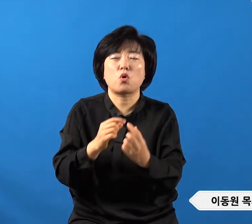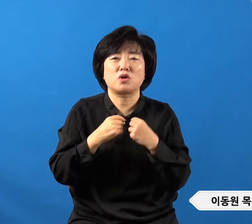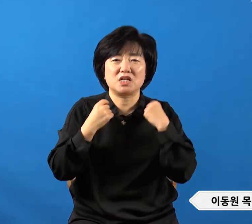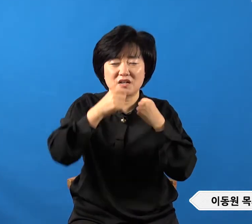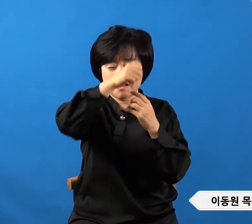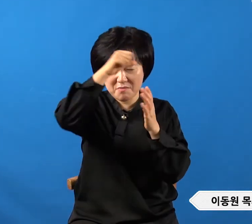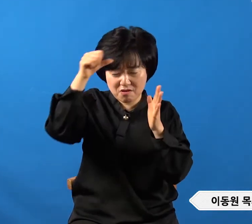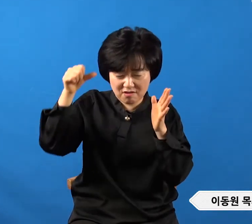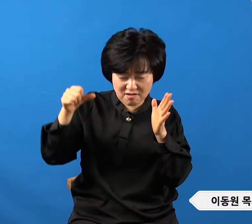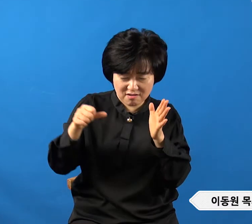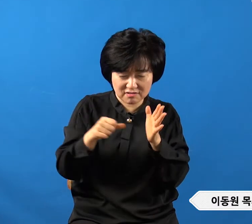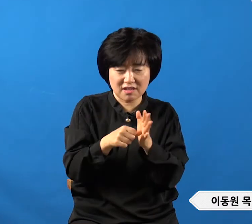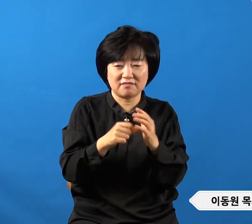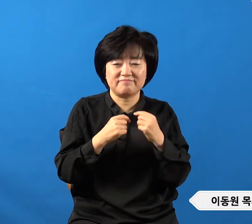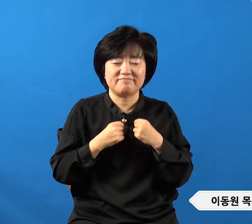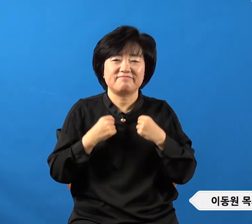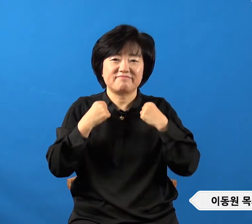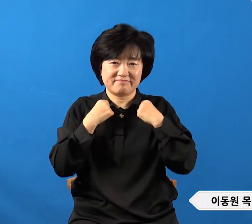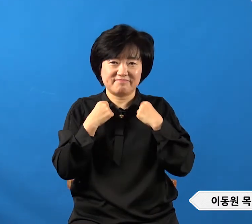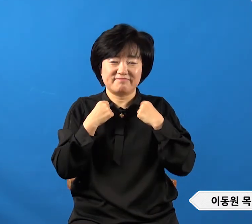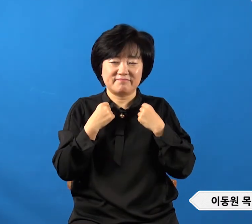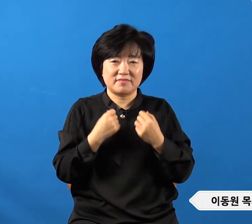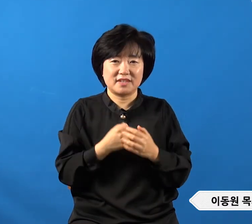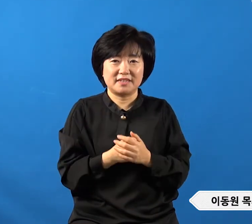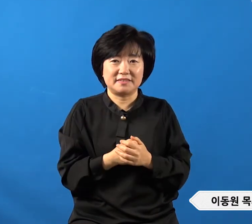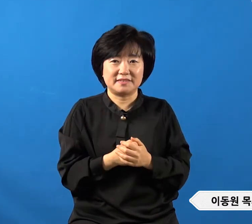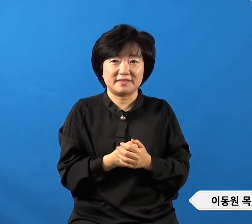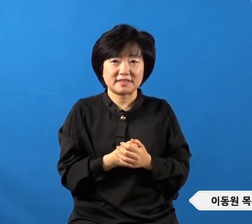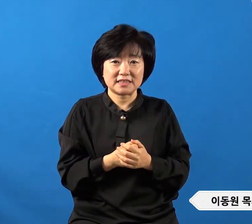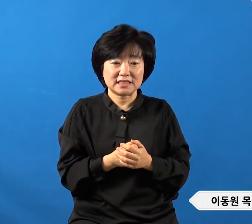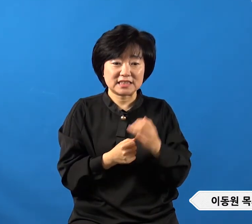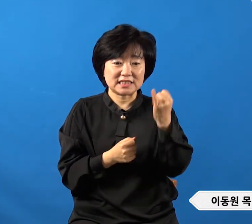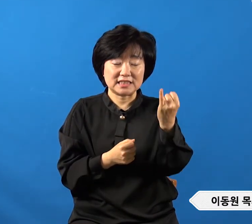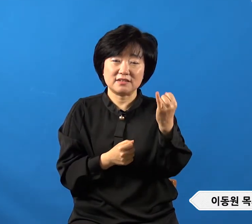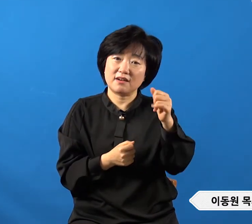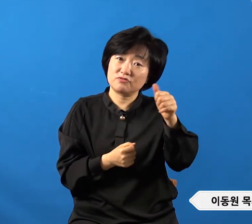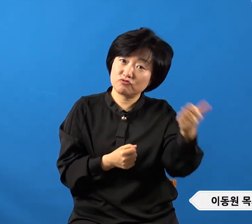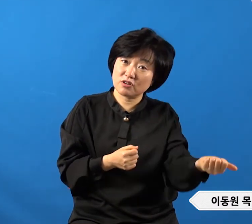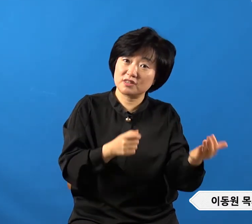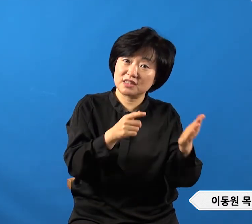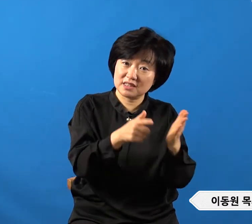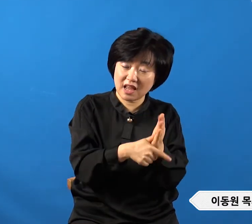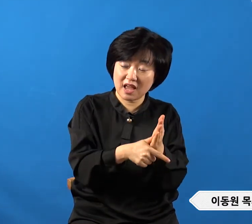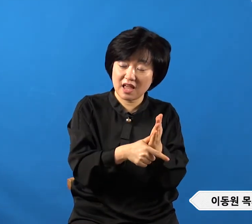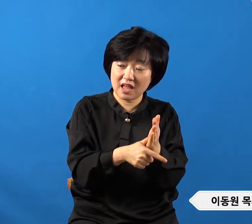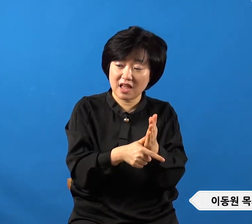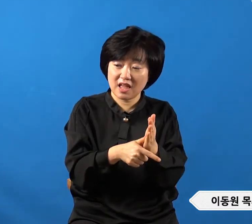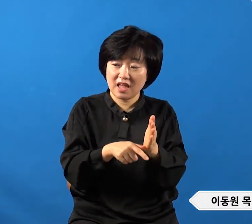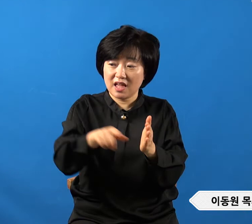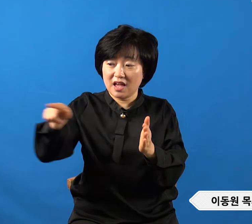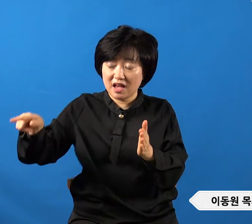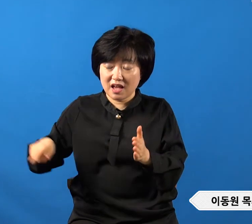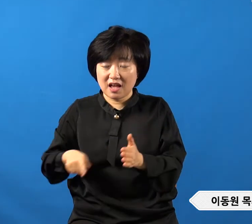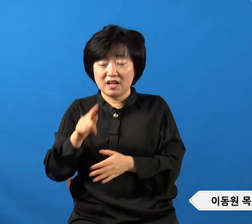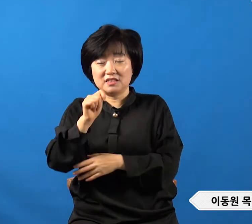부인이. 그러나 그녀의 세상을 떠났을 때 그 죽음을